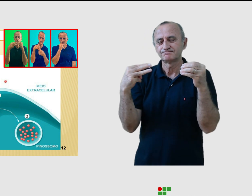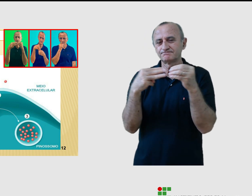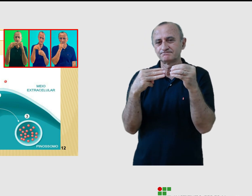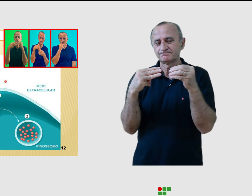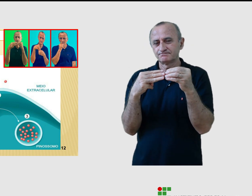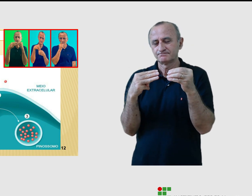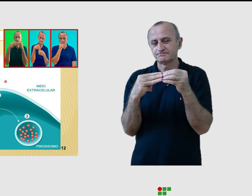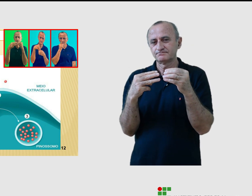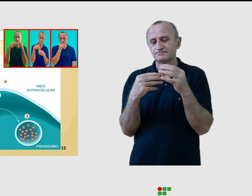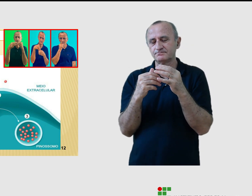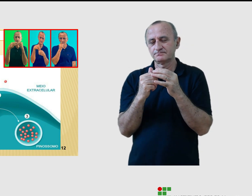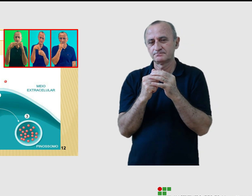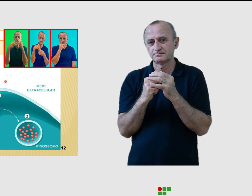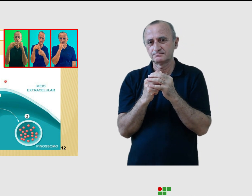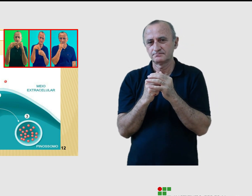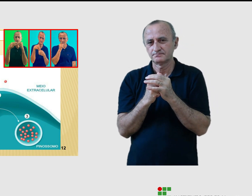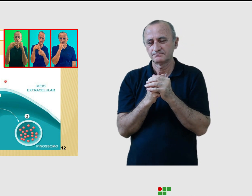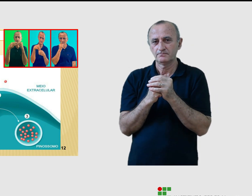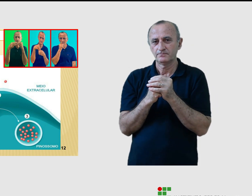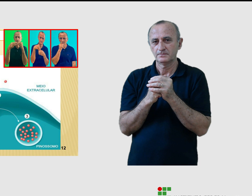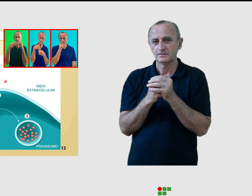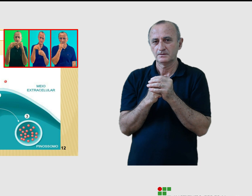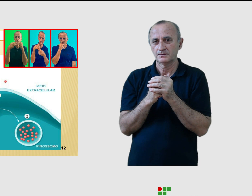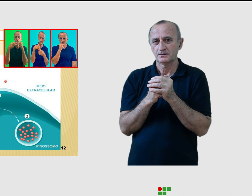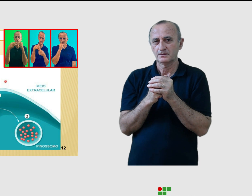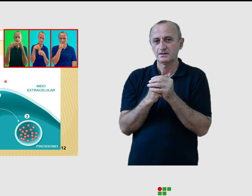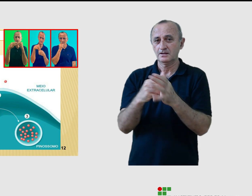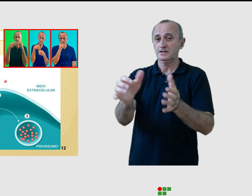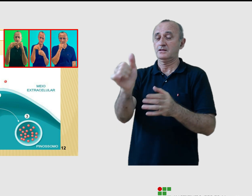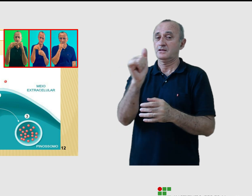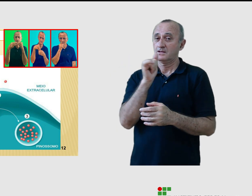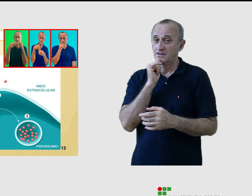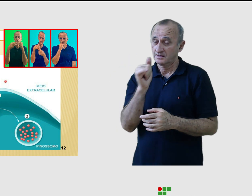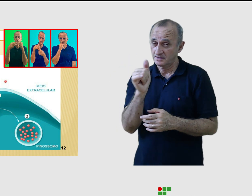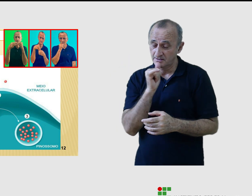restrita apenas a alguns tipos de células.